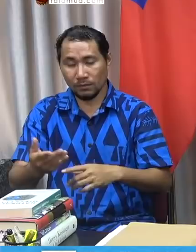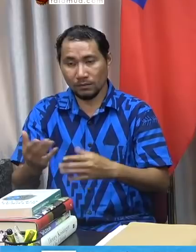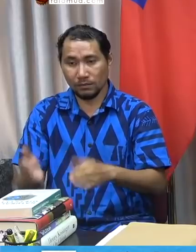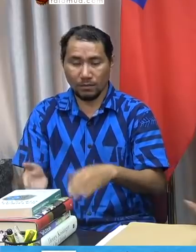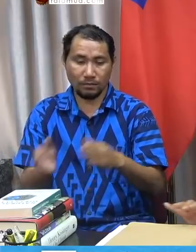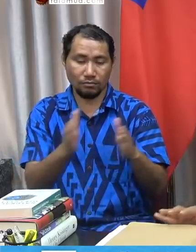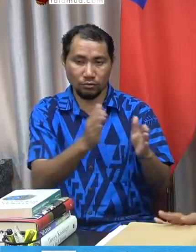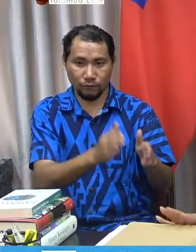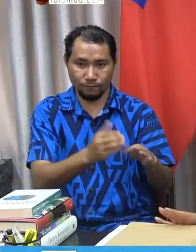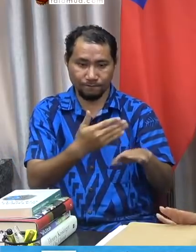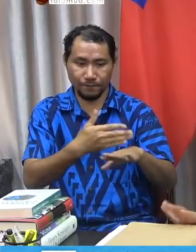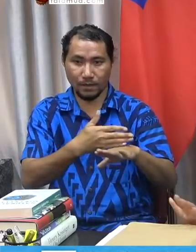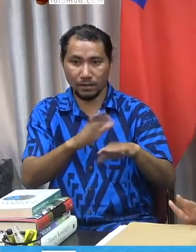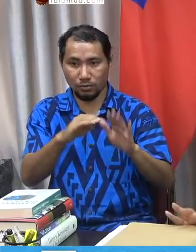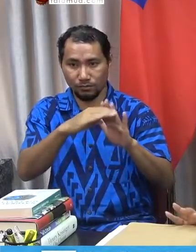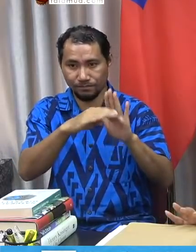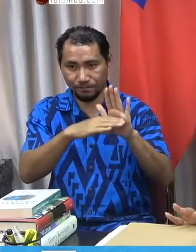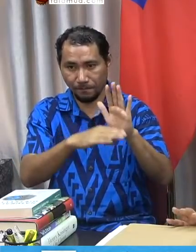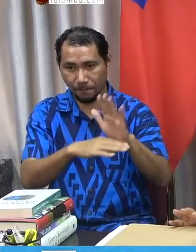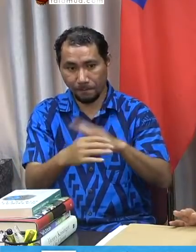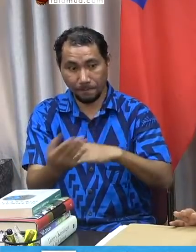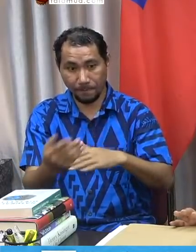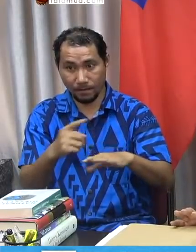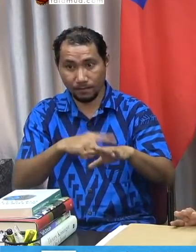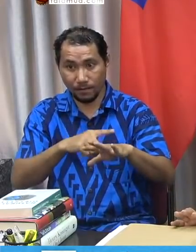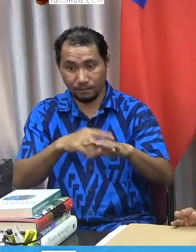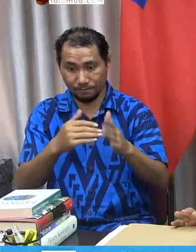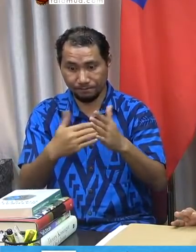nei. I le taimi le nei,